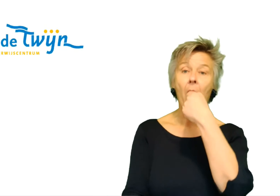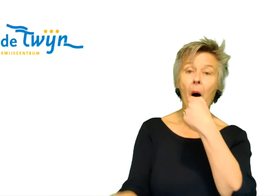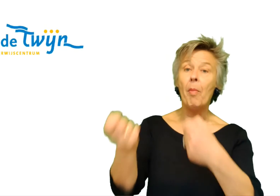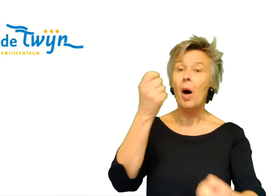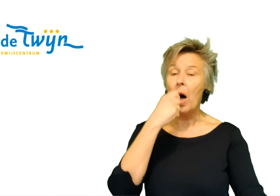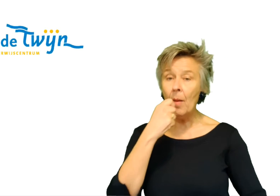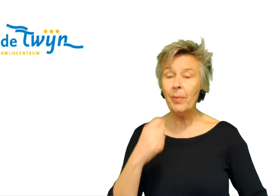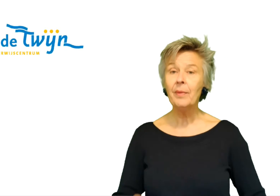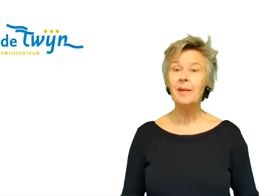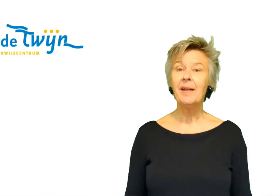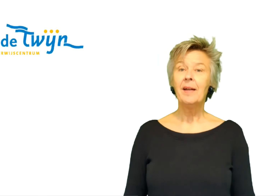hap, hap.